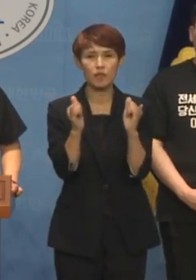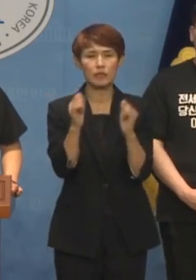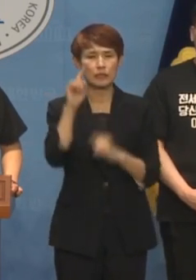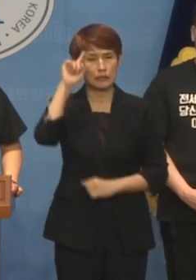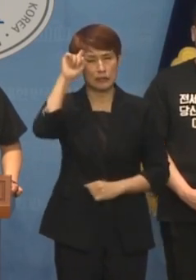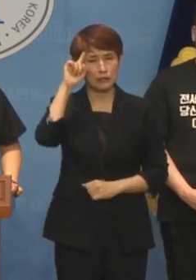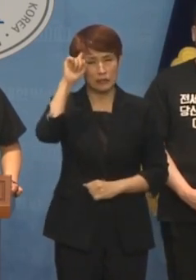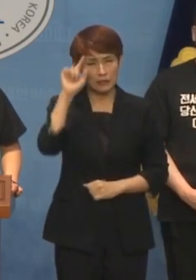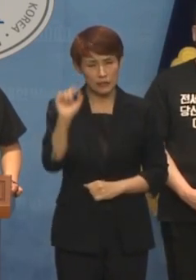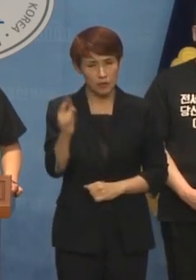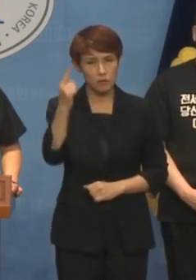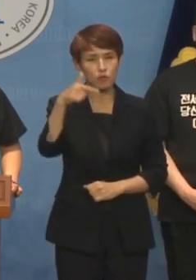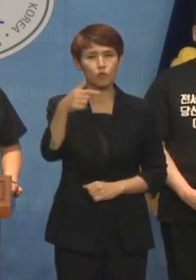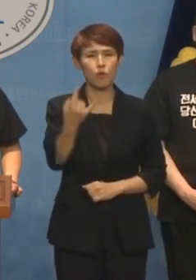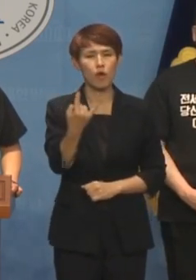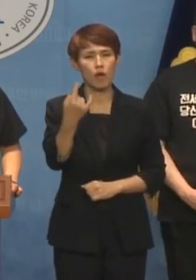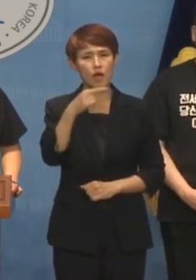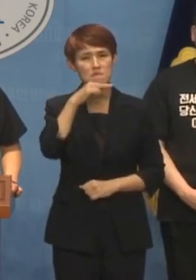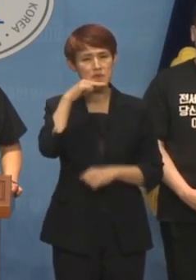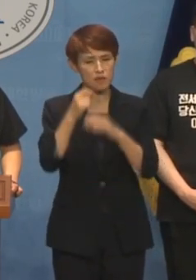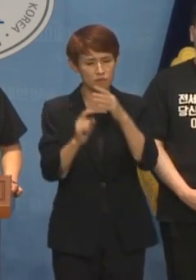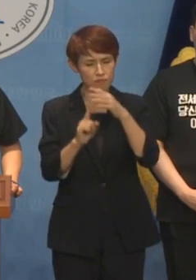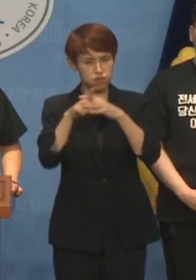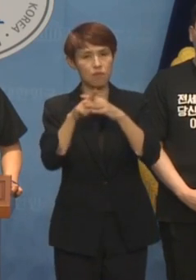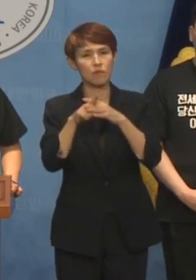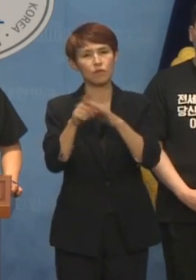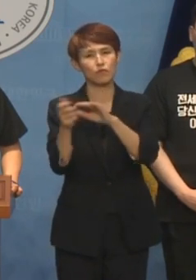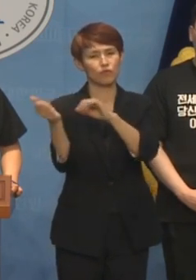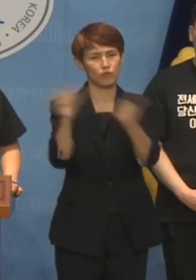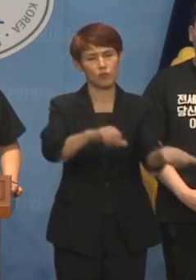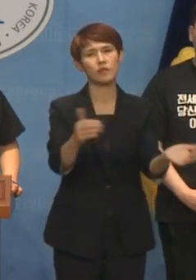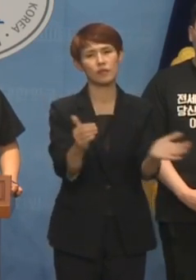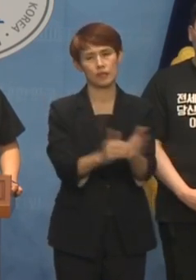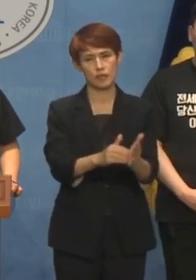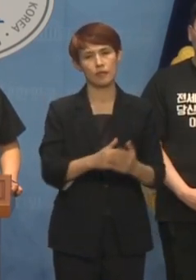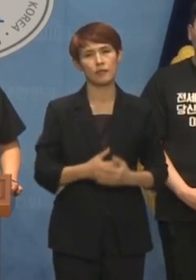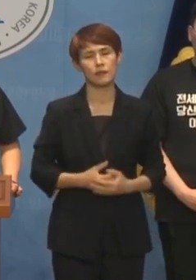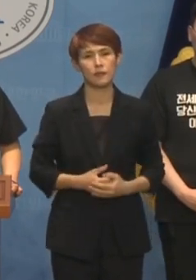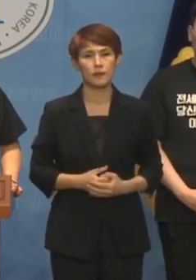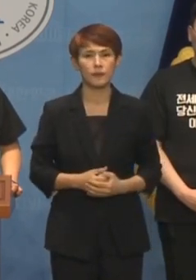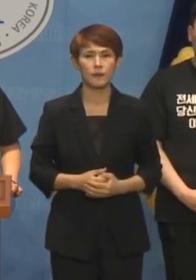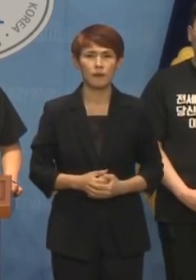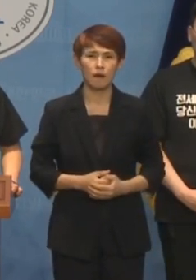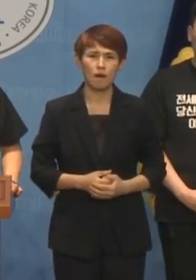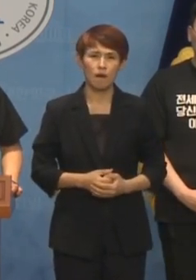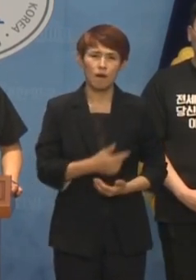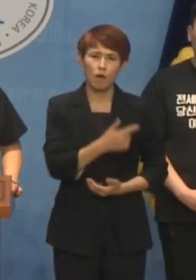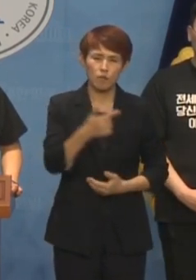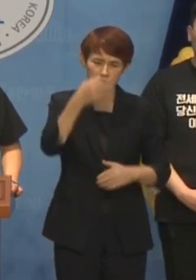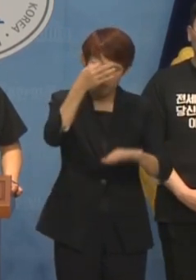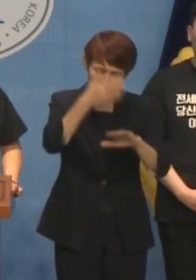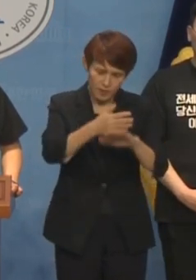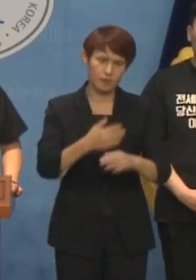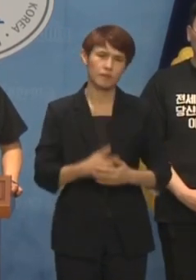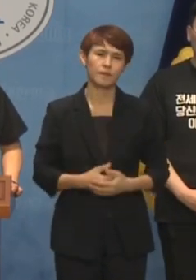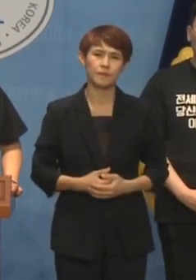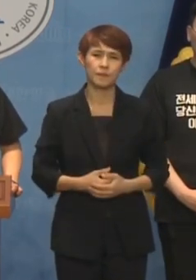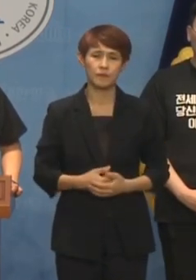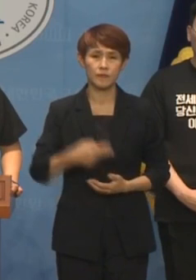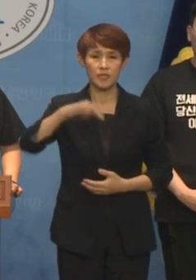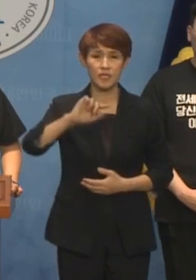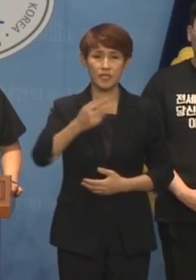스트레스로 인해서 뇌출혈로 사망을 하셨다라는 기사를 보았습니다. 너무 미안했습니다. 신탁